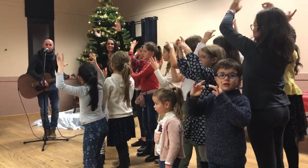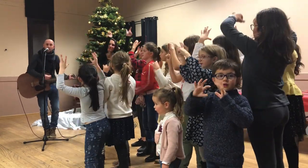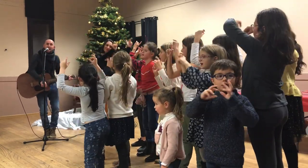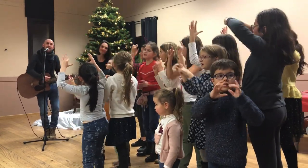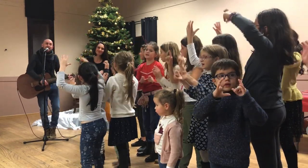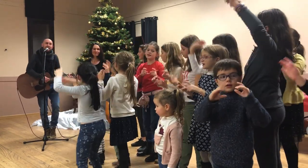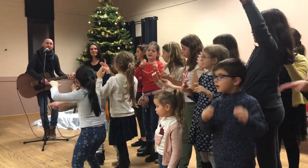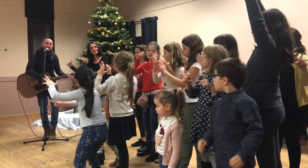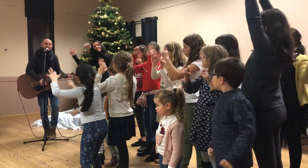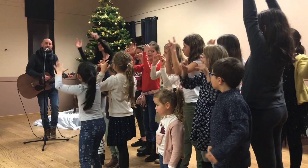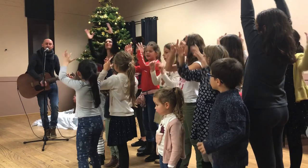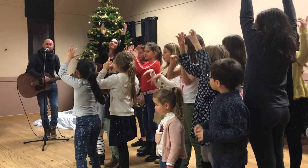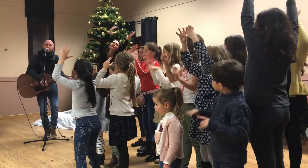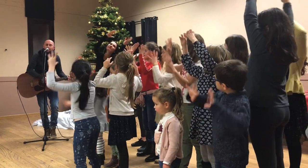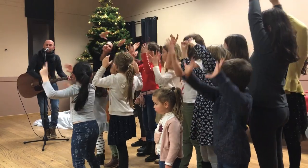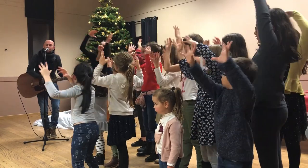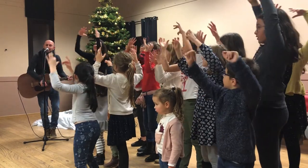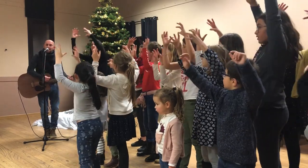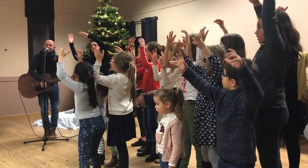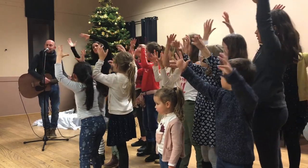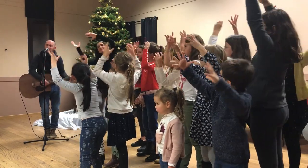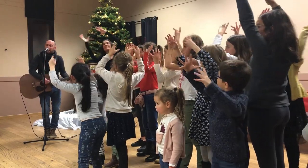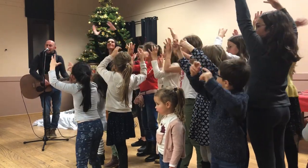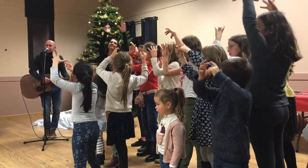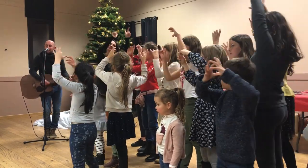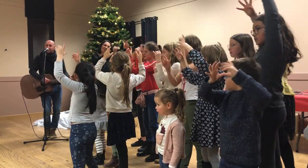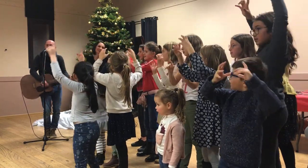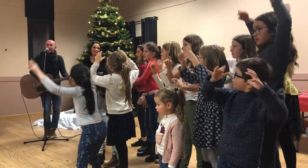marque j un jeu